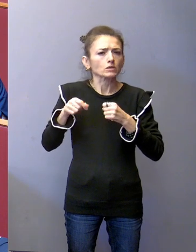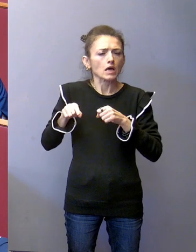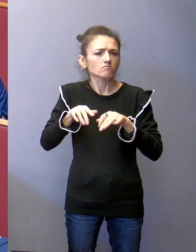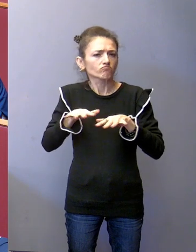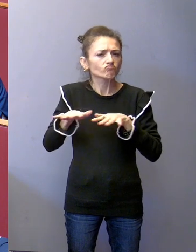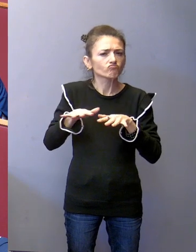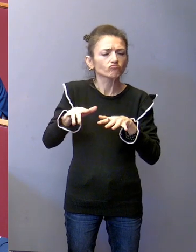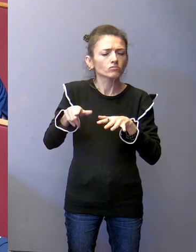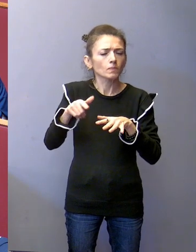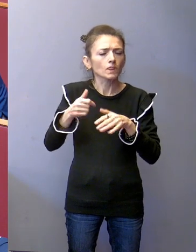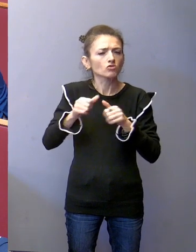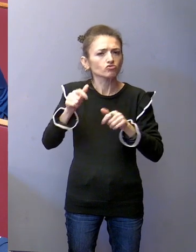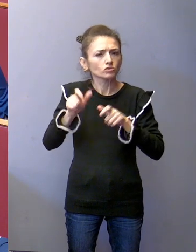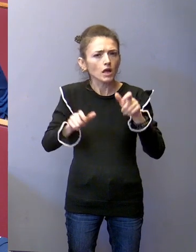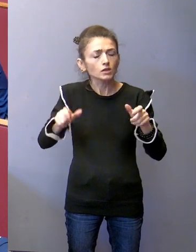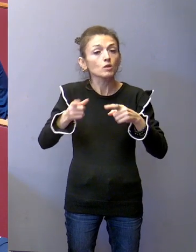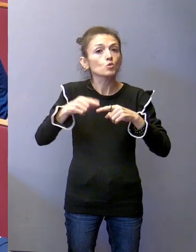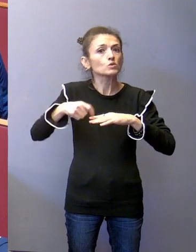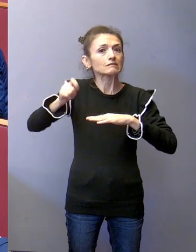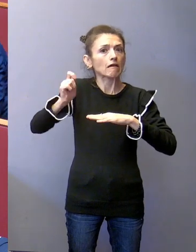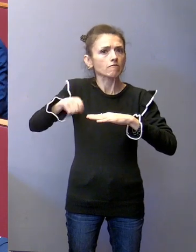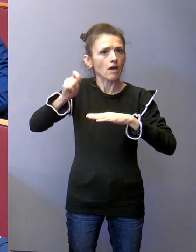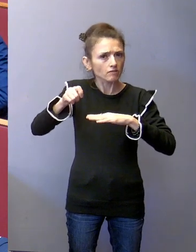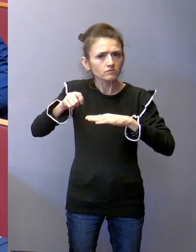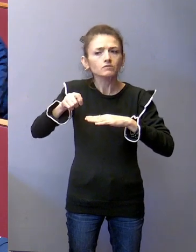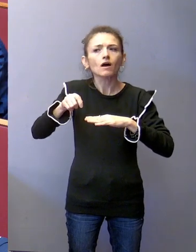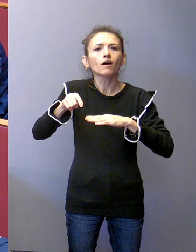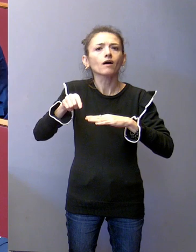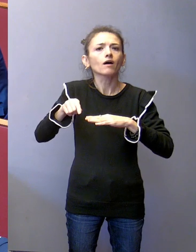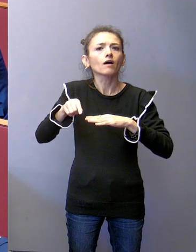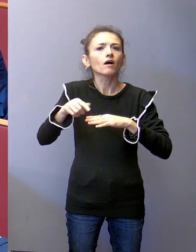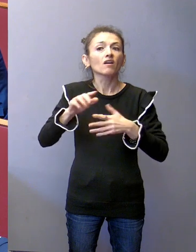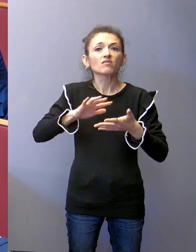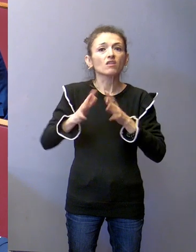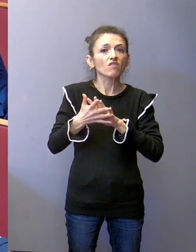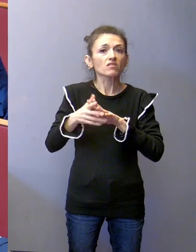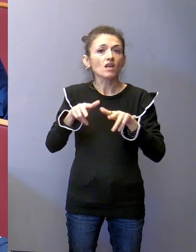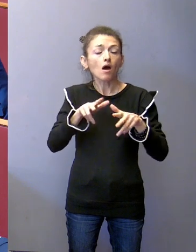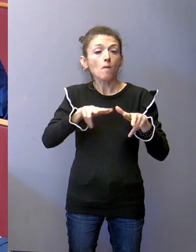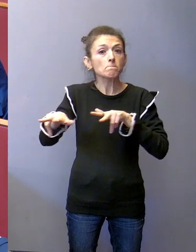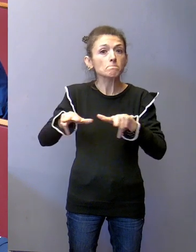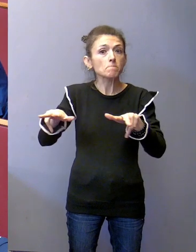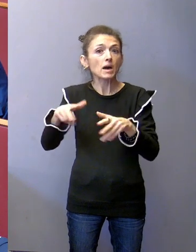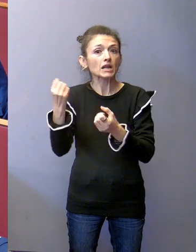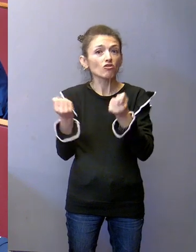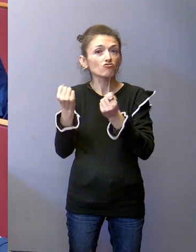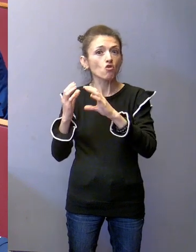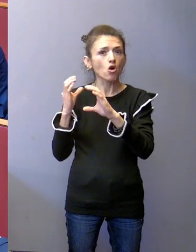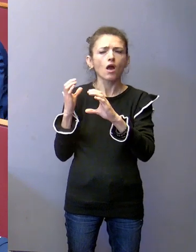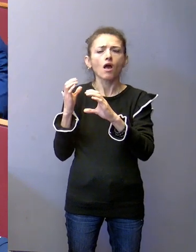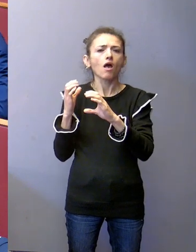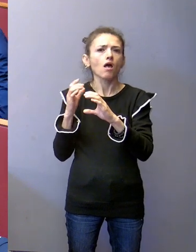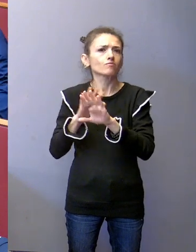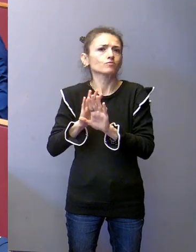a un è una sentenza e il che quell'area potesse diventare un parcheggio di camion e abbiamo visto due anni fa